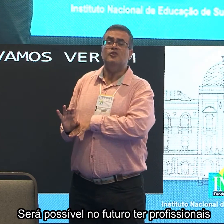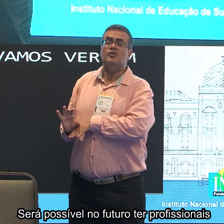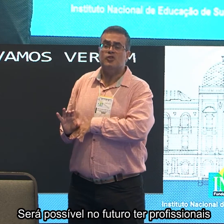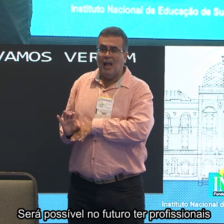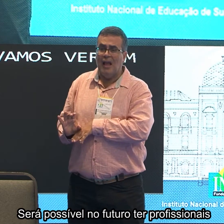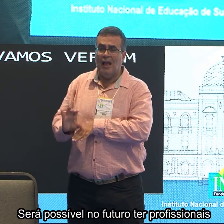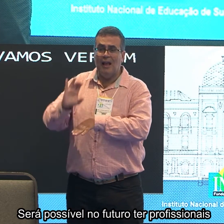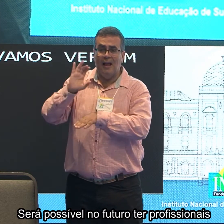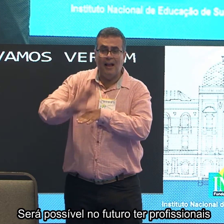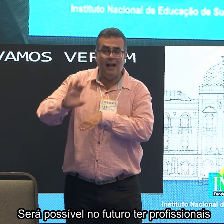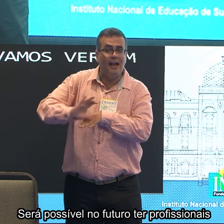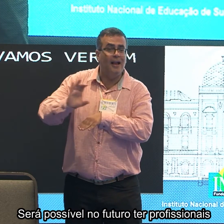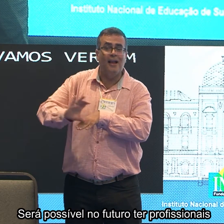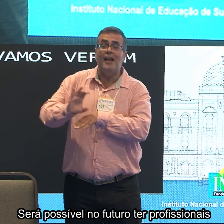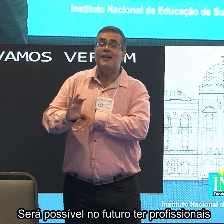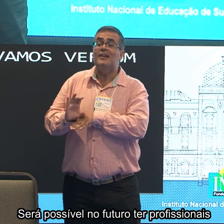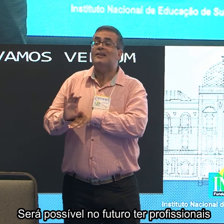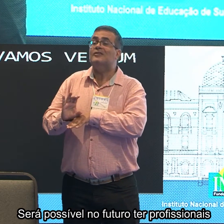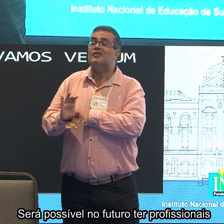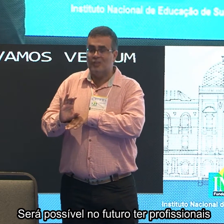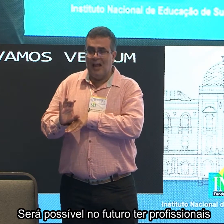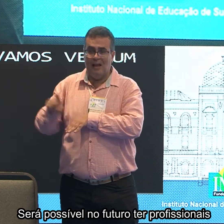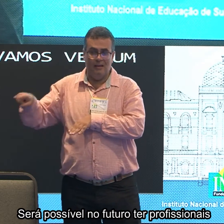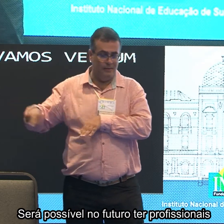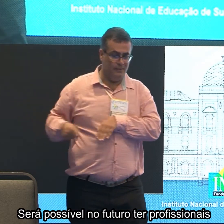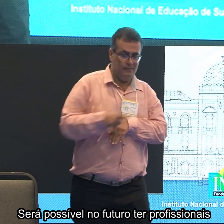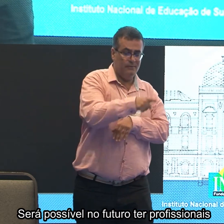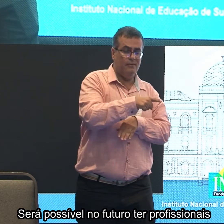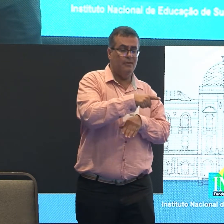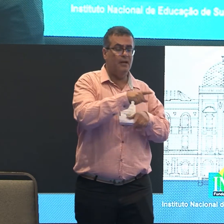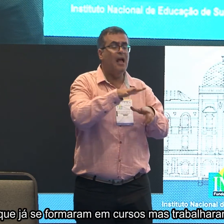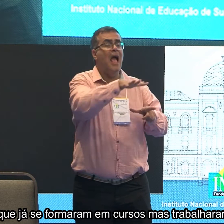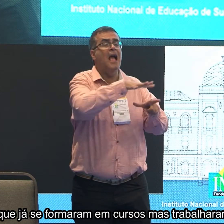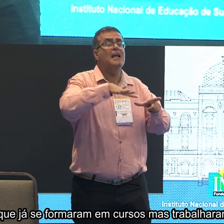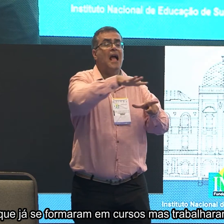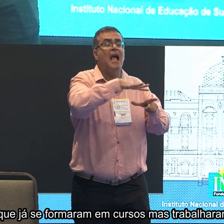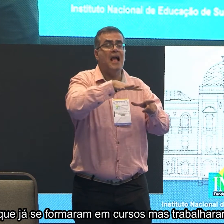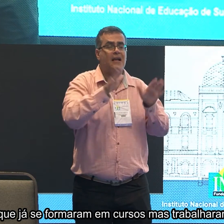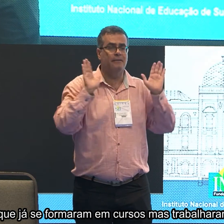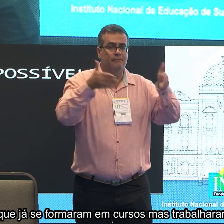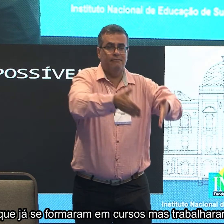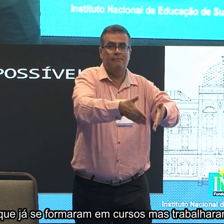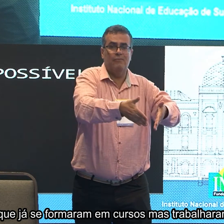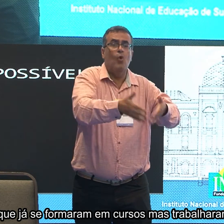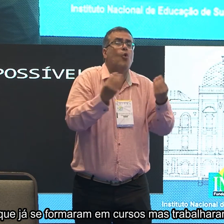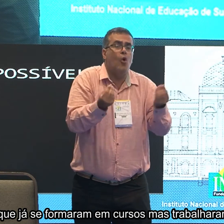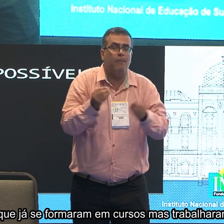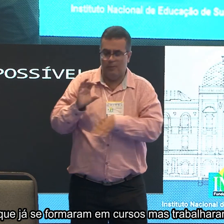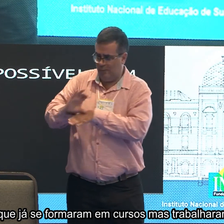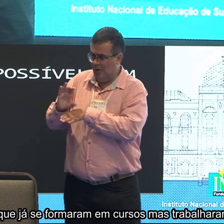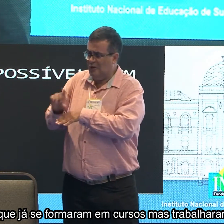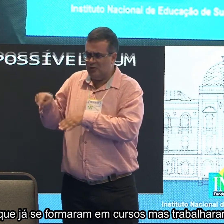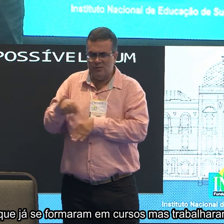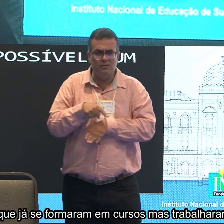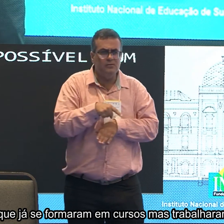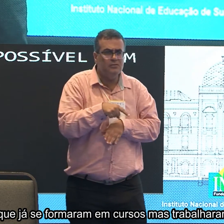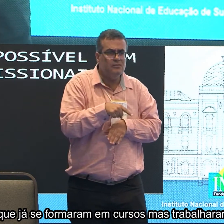Será possível, num futuro, termos profissionais que já se formaram em cursos, mas trabalharem